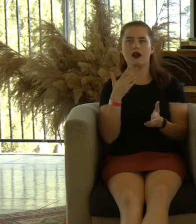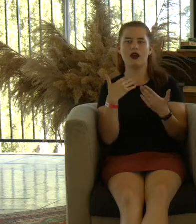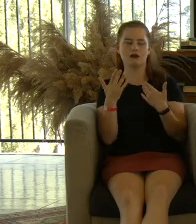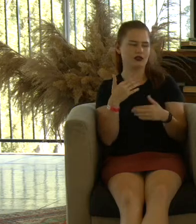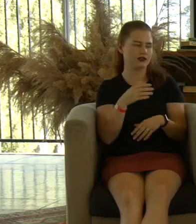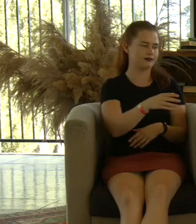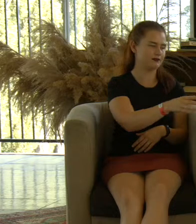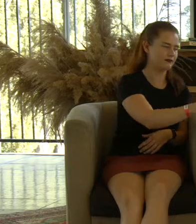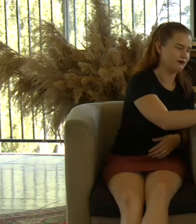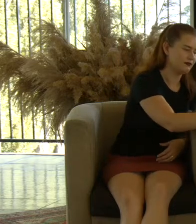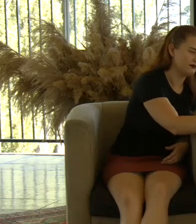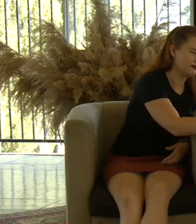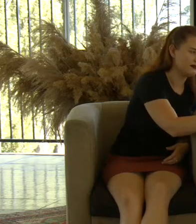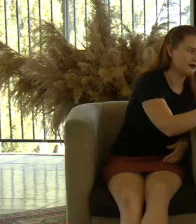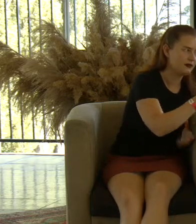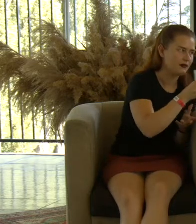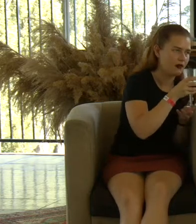пьем.